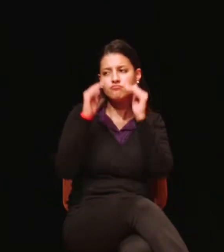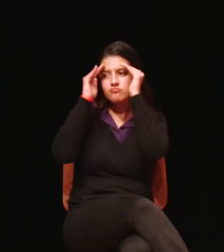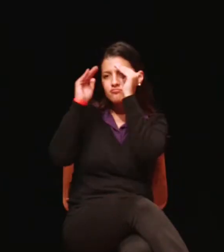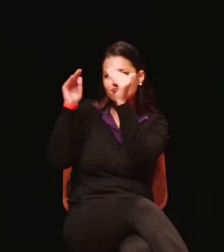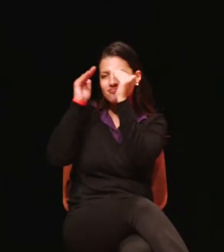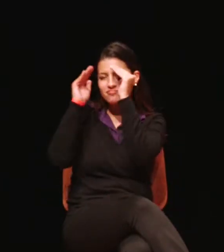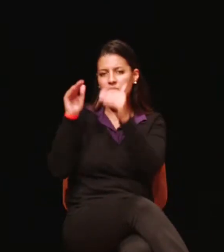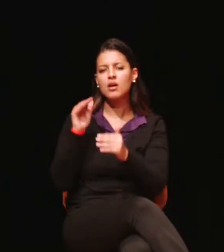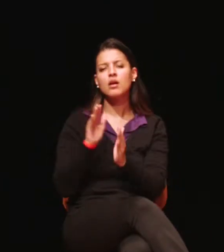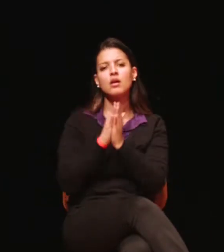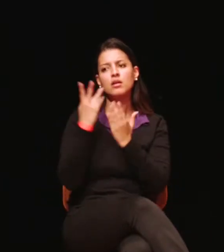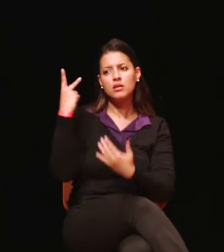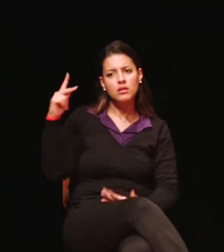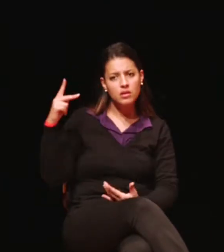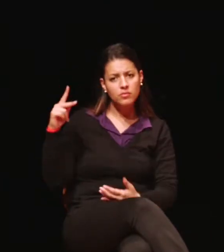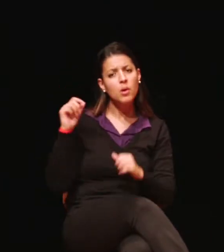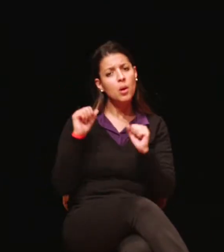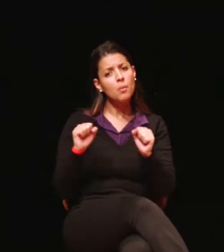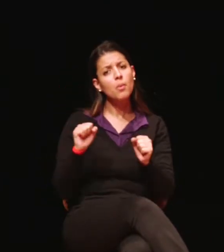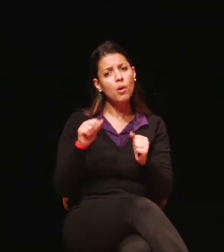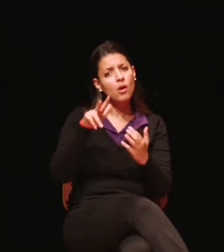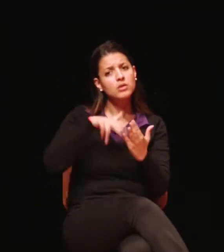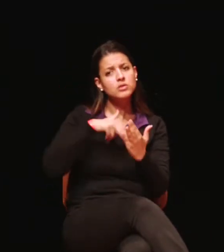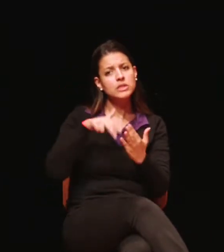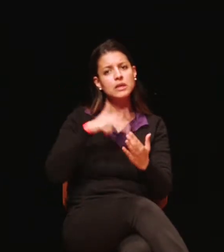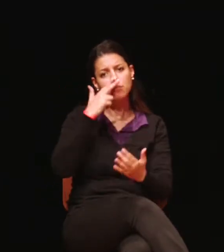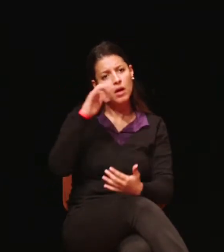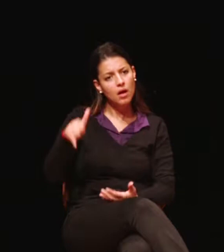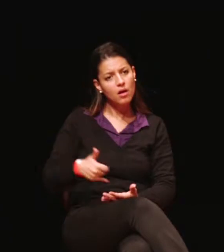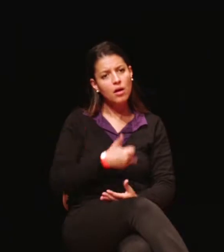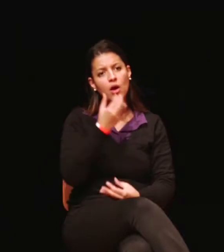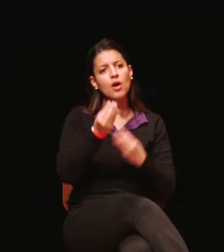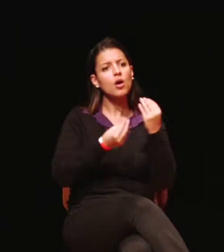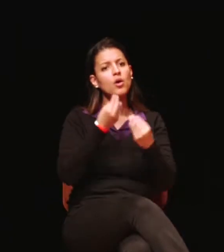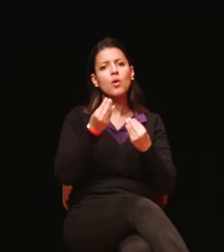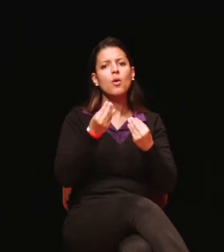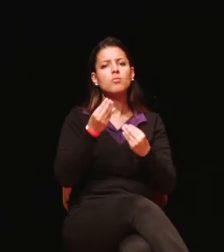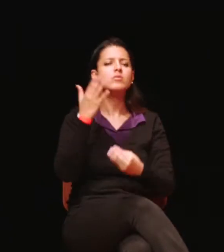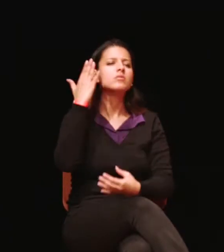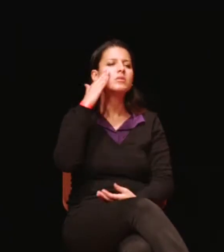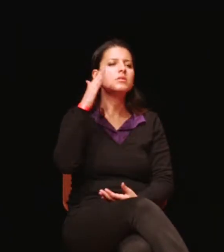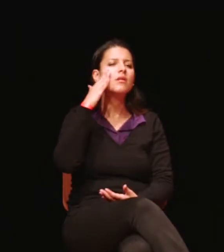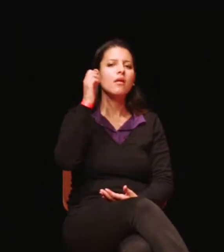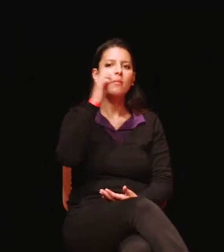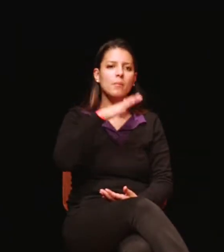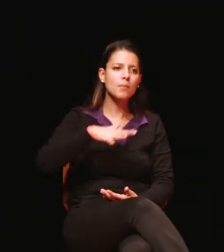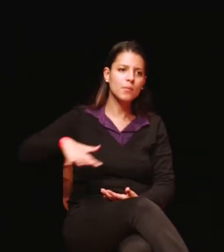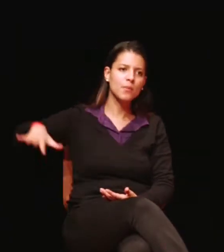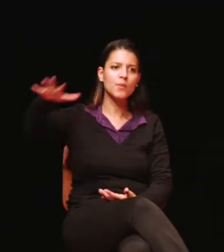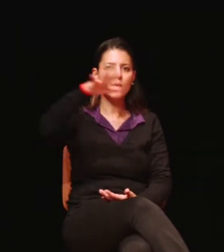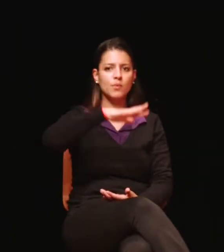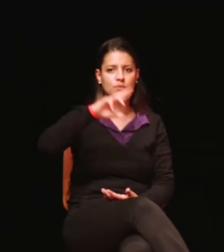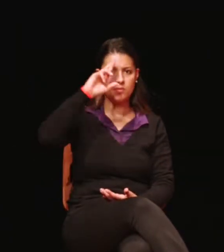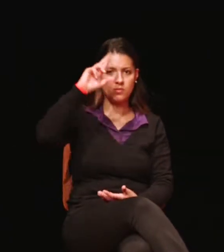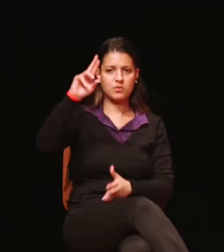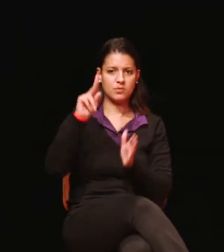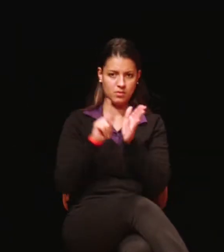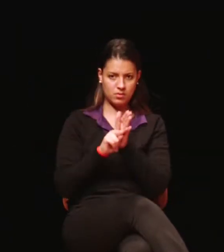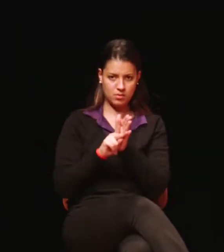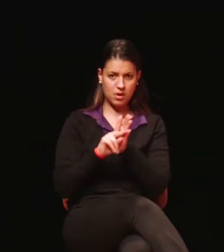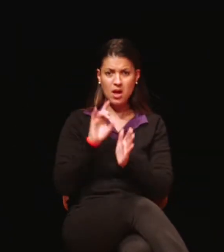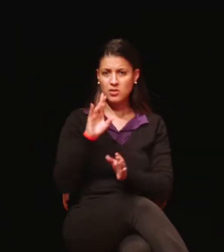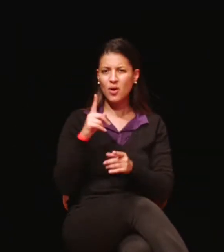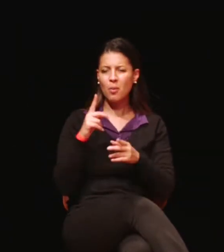lido como uma contribuição à formação da visão de mundo senhorial, não necessariamente por sua